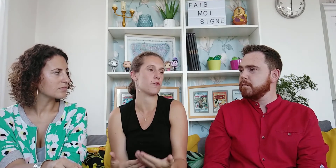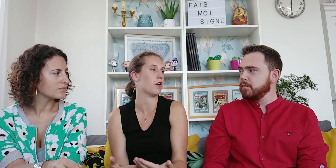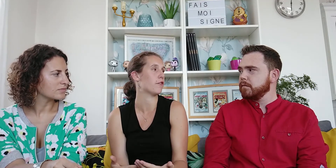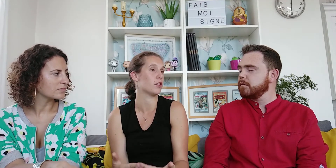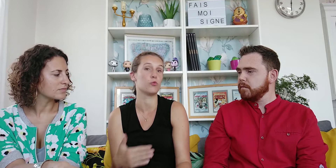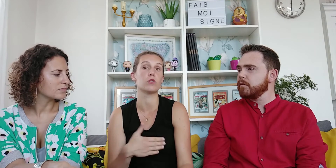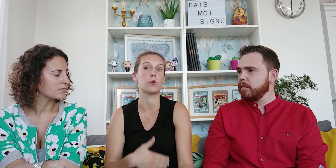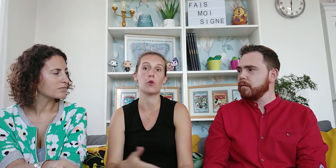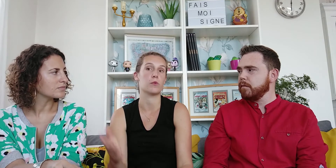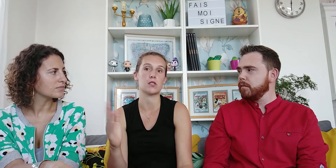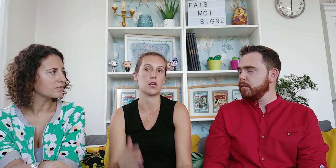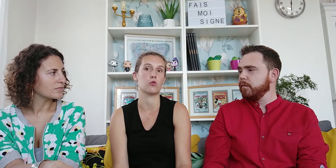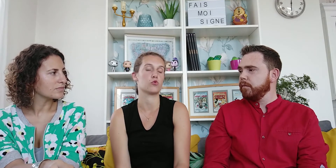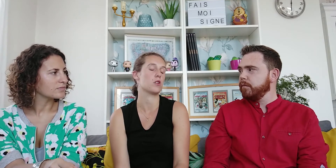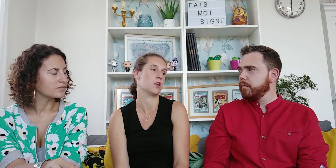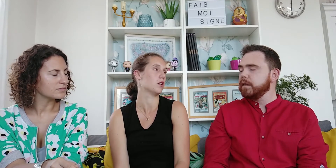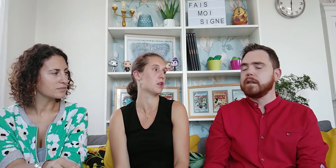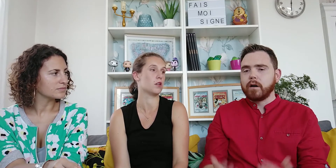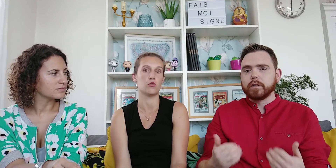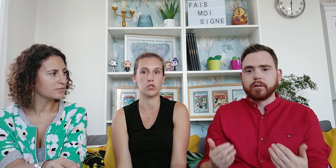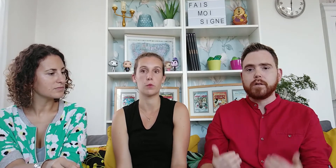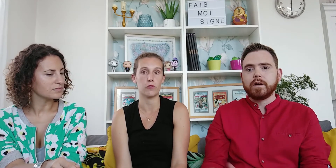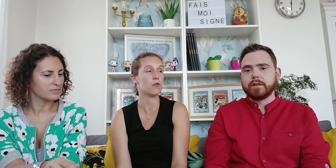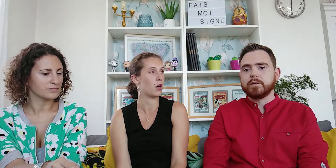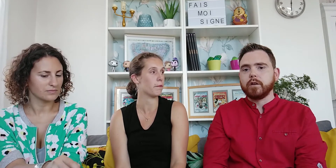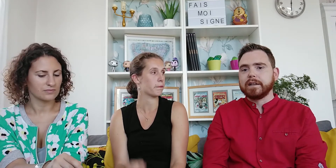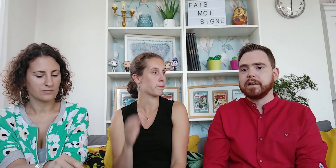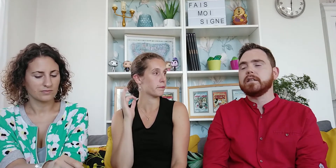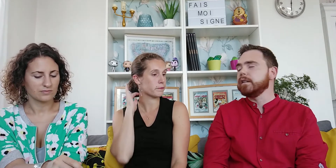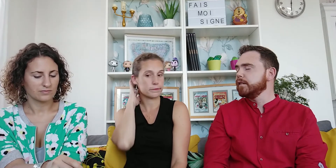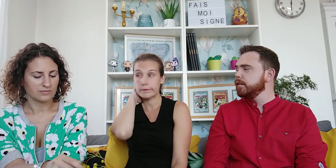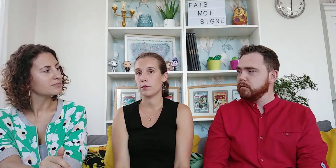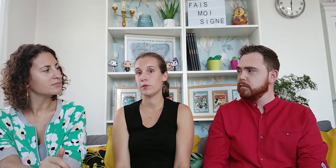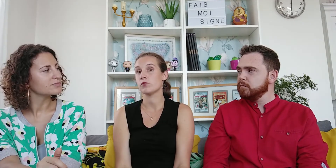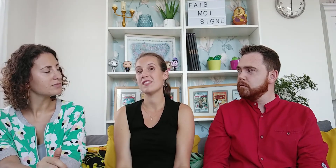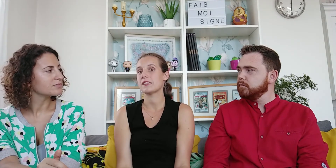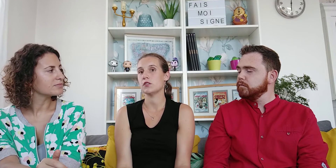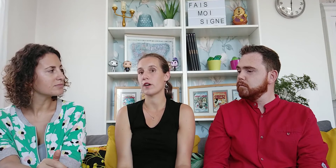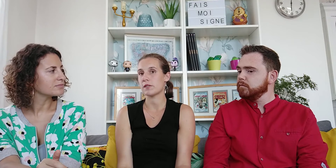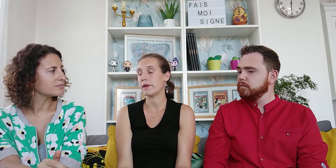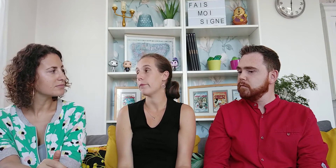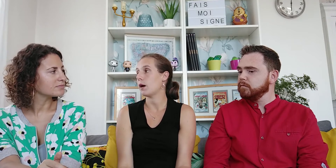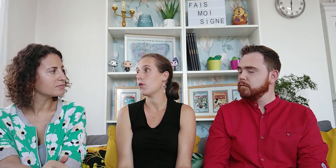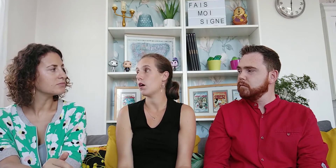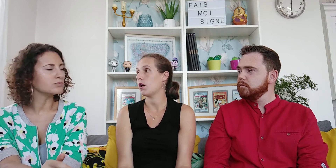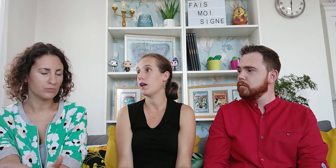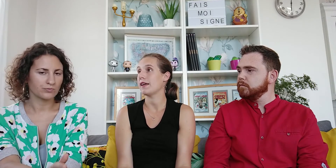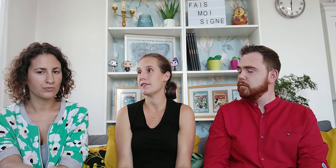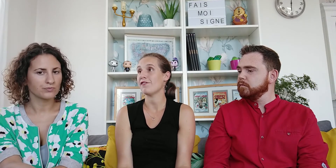fois en fait, et au bout d'un moment, ça se règle tout seul. Ça va rentrer tout seul effectivement dans la tête. Puis c'est aussi un signe de respect par rapport à la LSF, qui est